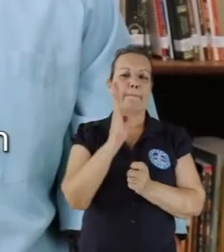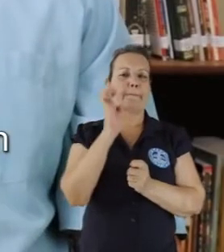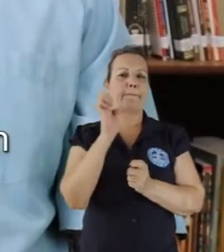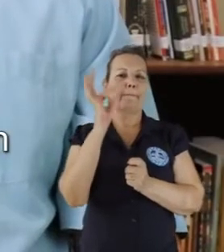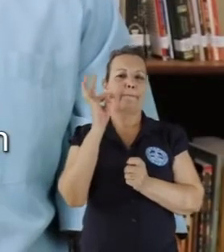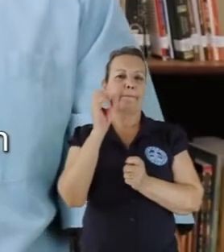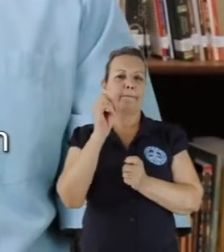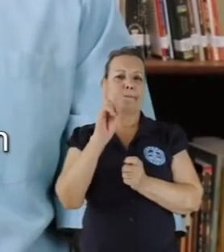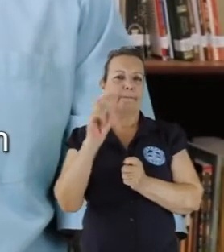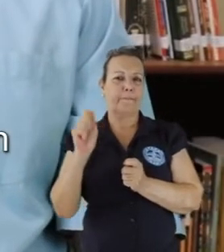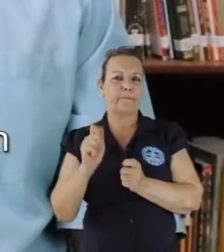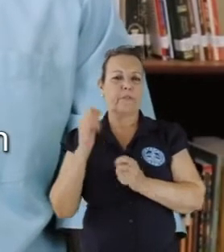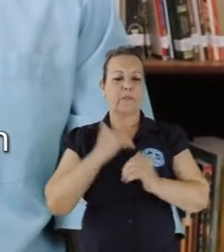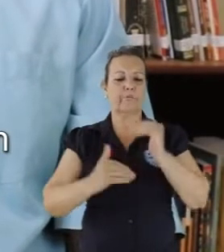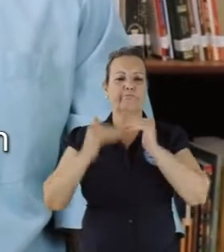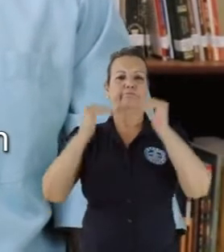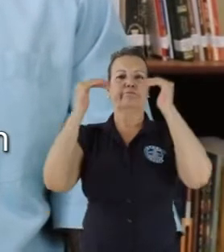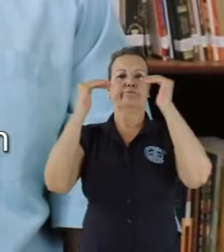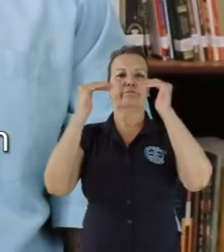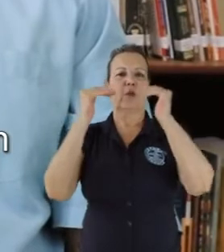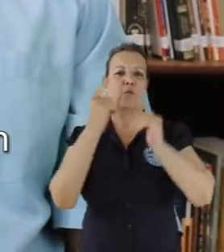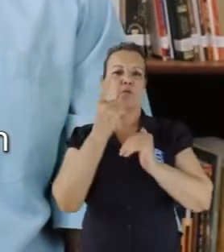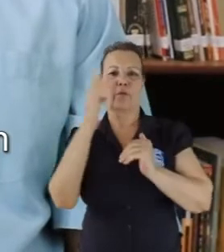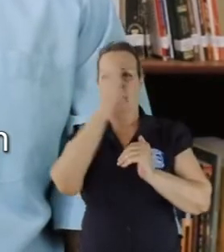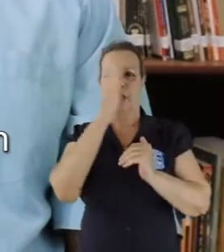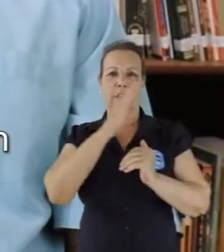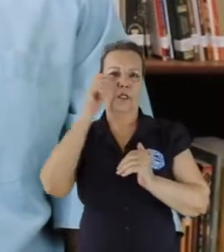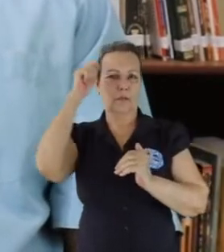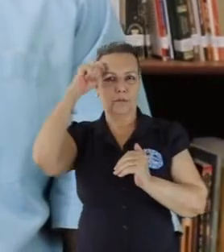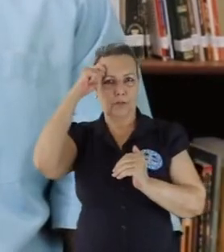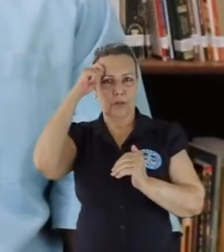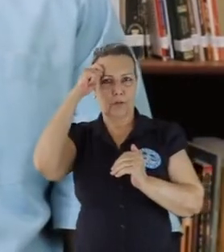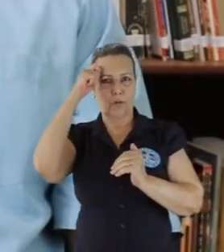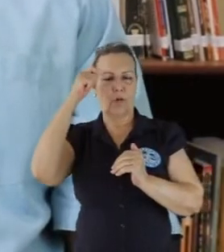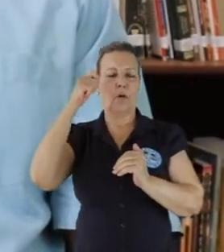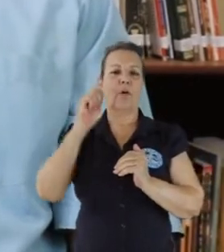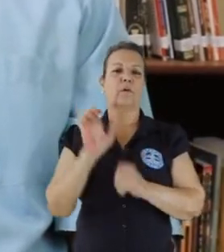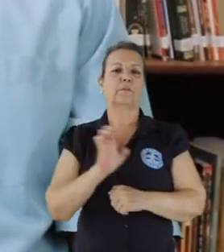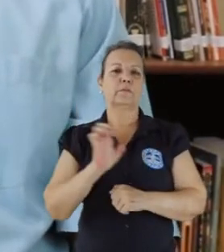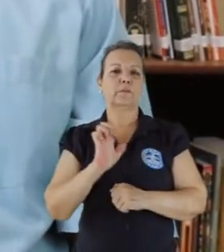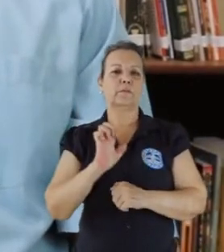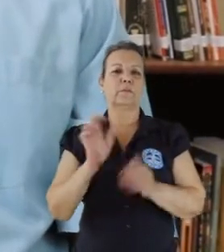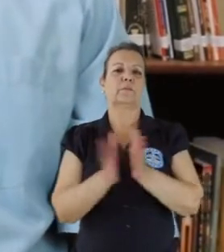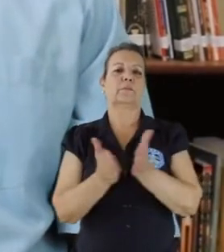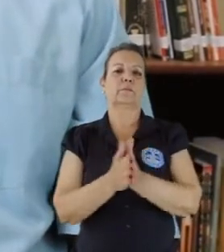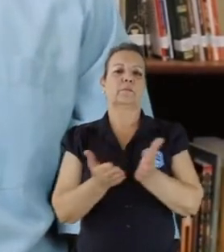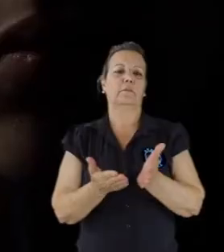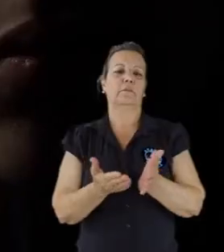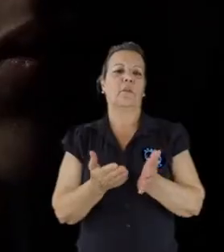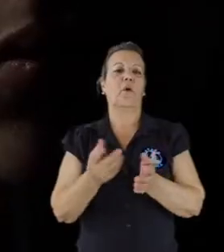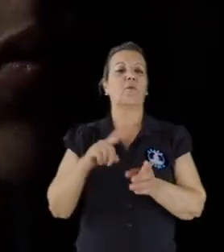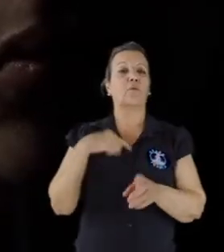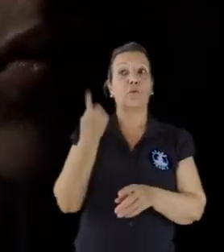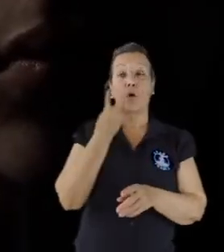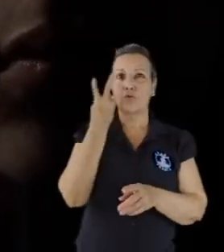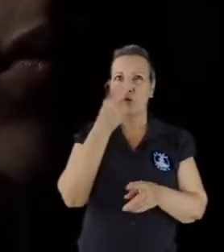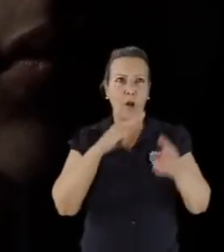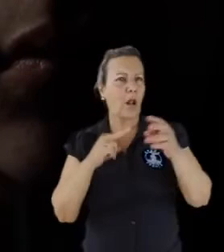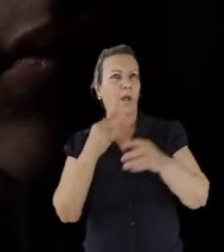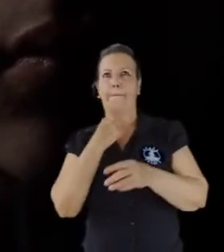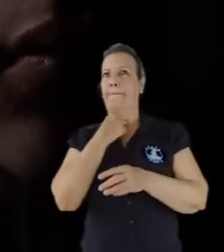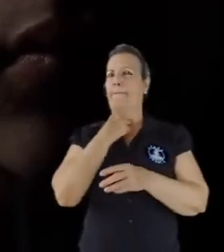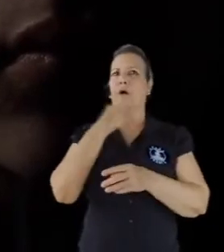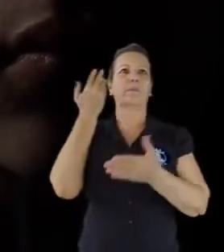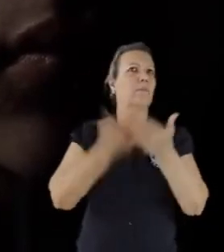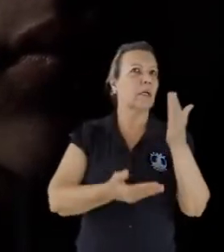surdo como Beethoven está bem aquém de um brasileiro negro, uma brasileira negra, homossexual e pobre. Então, nossos olhares